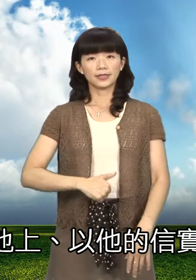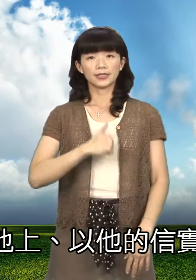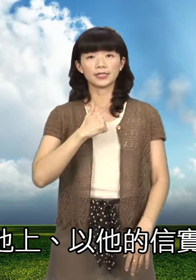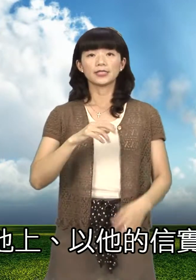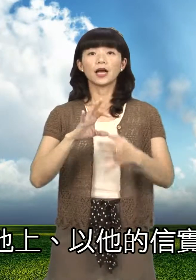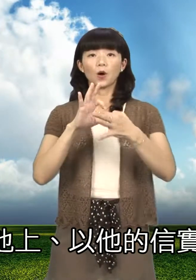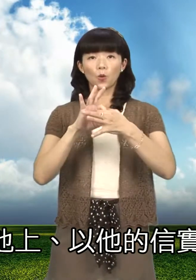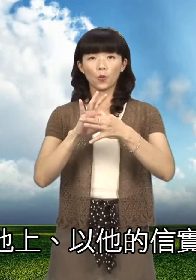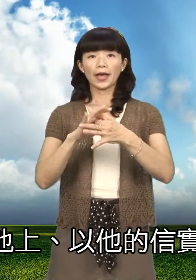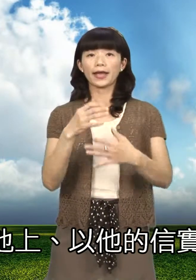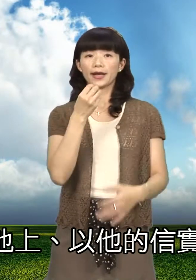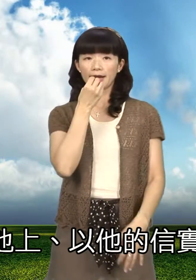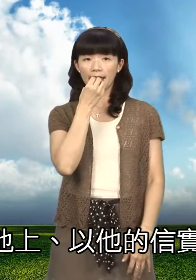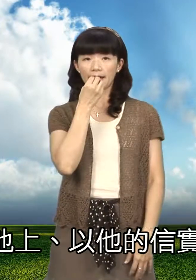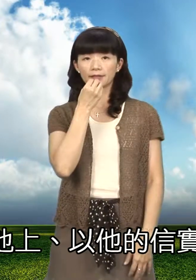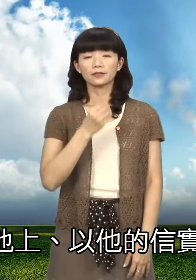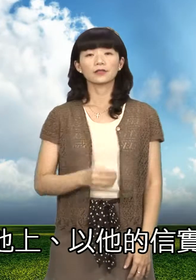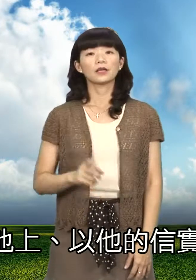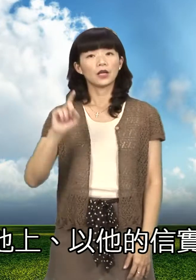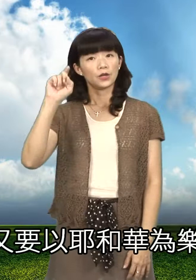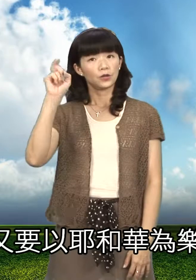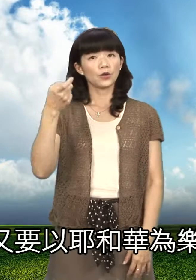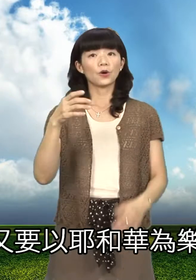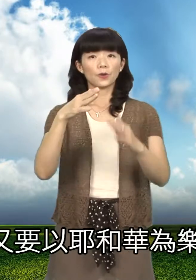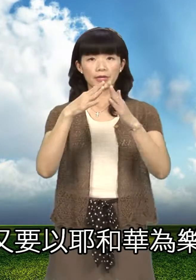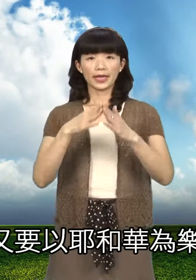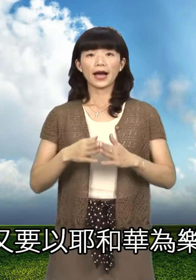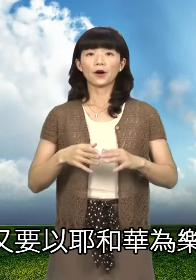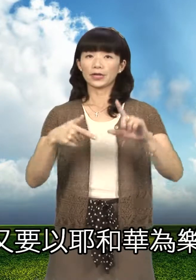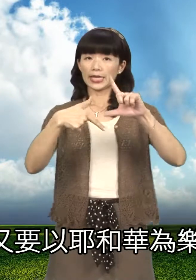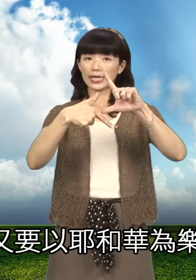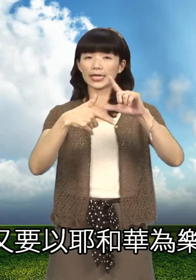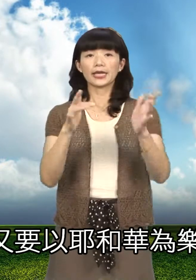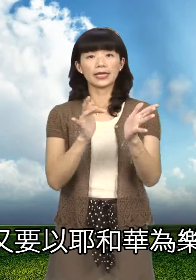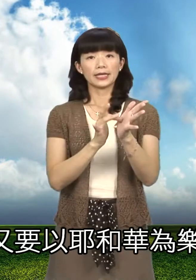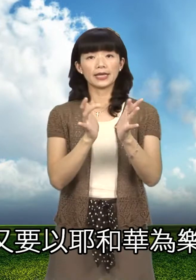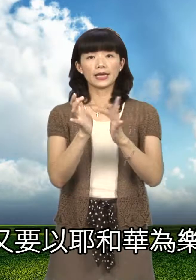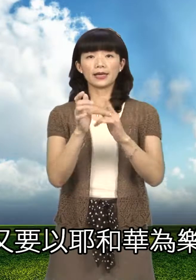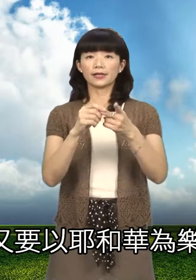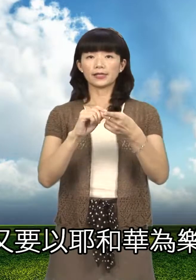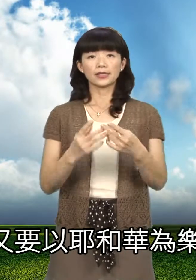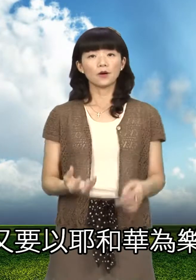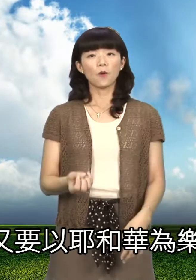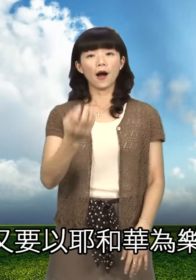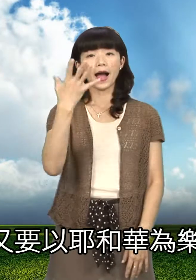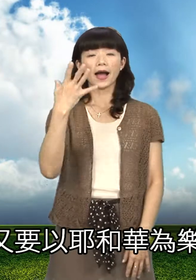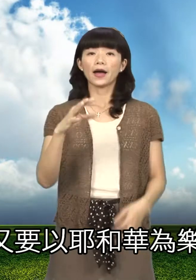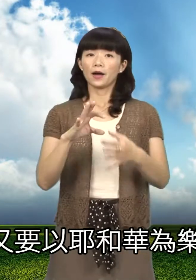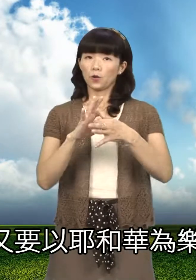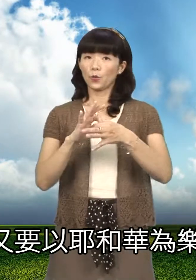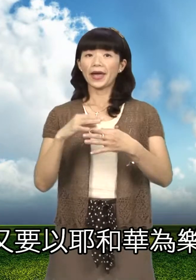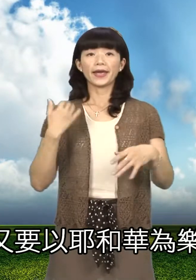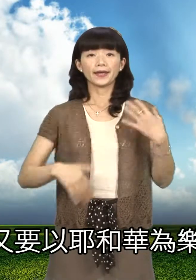实为粮，又要以耶和华为